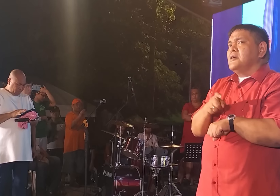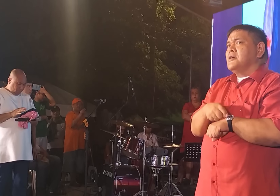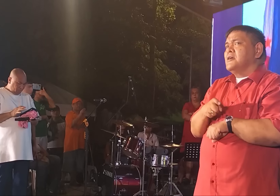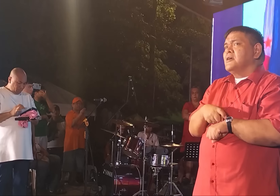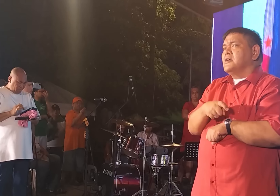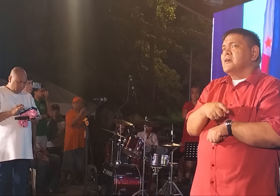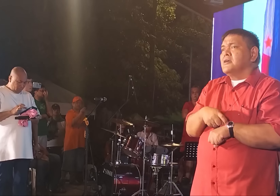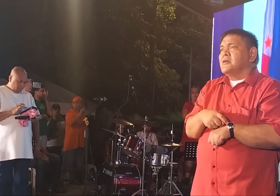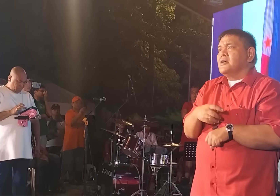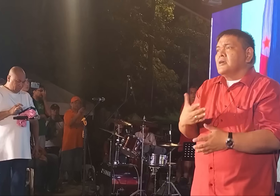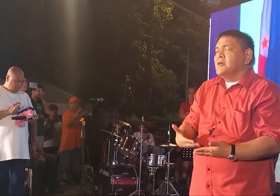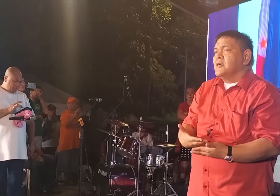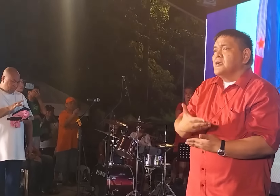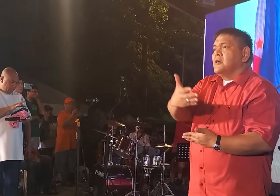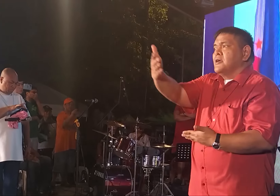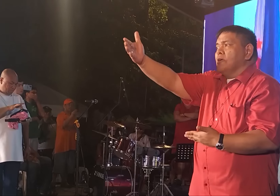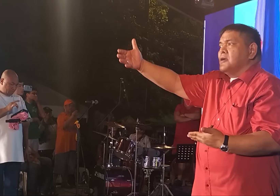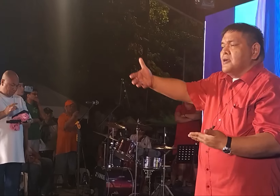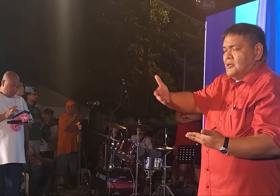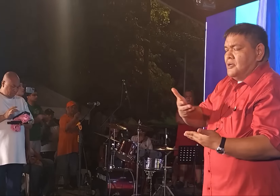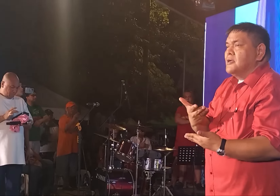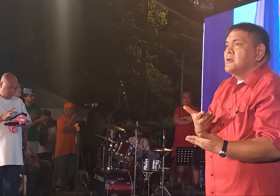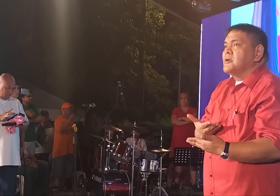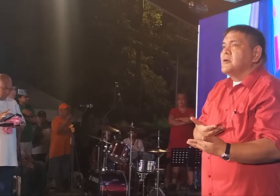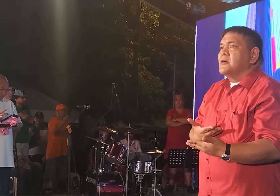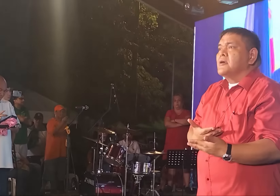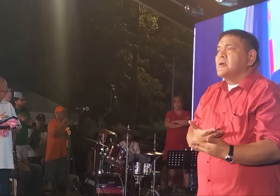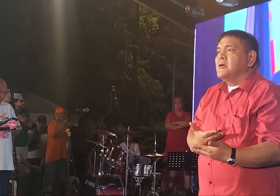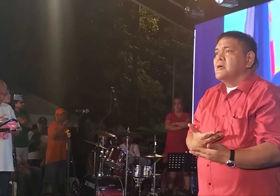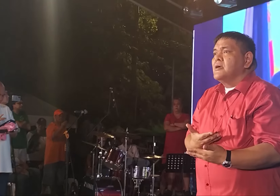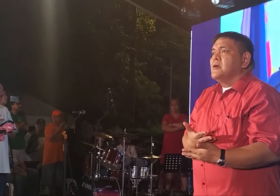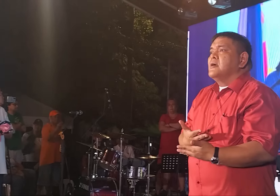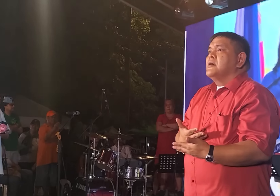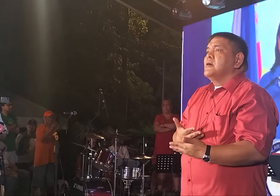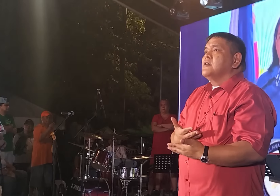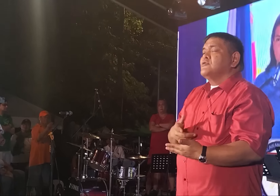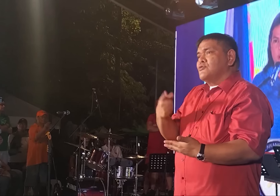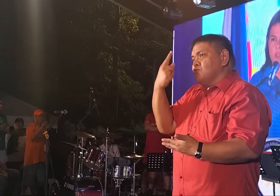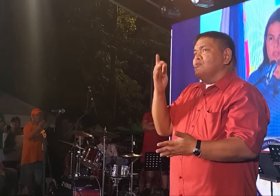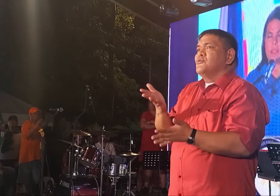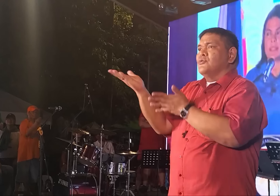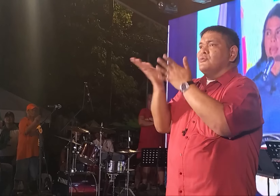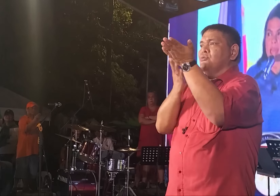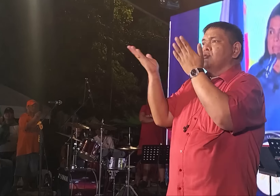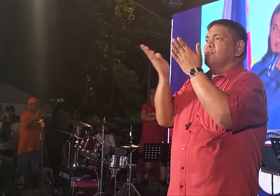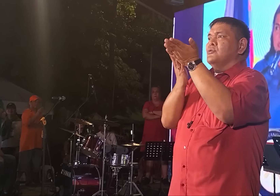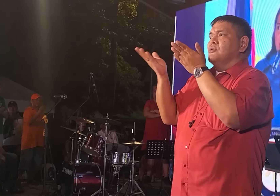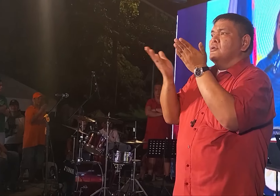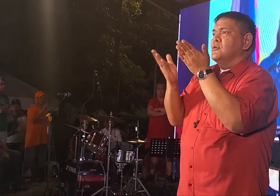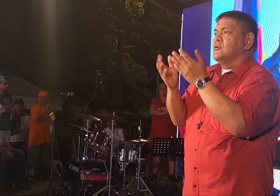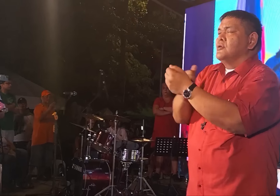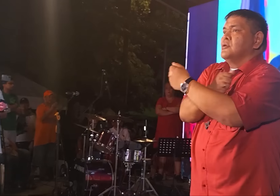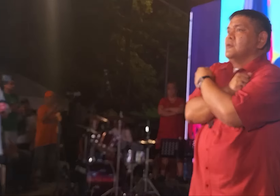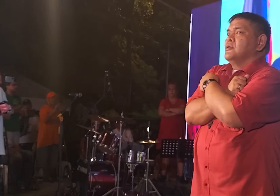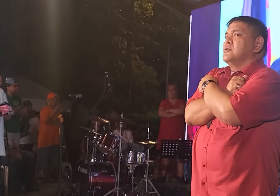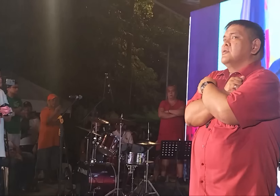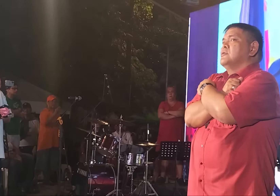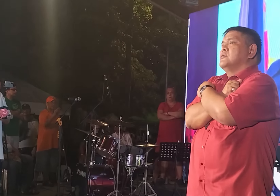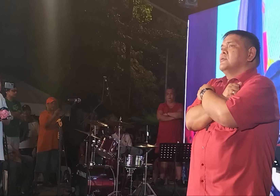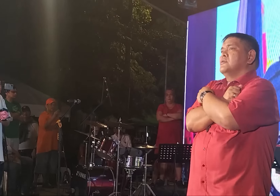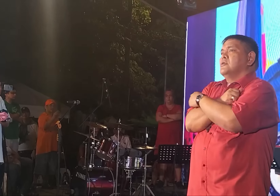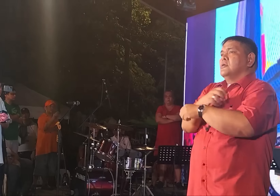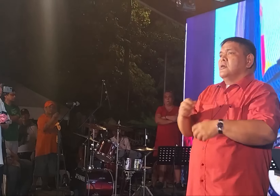Na ibinibigay ninyo sa amin na makapaglingkod sa ating minamahal